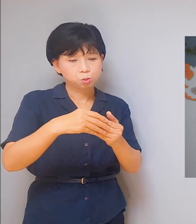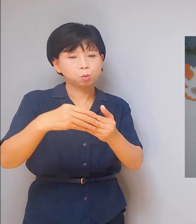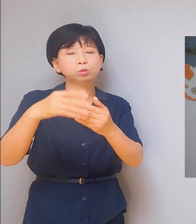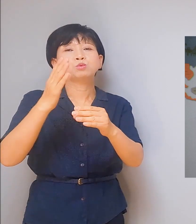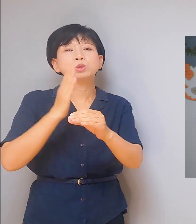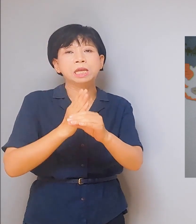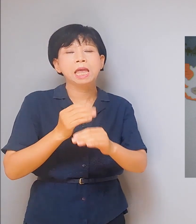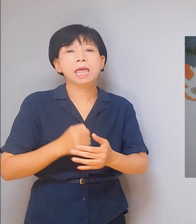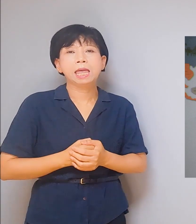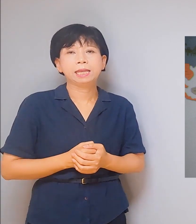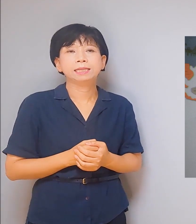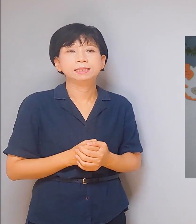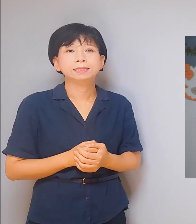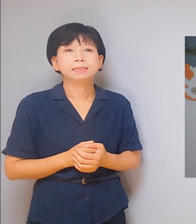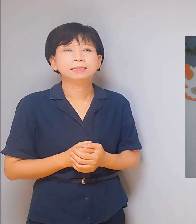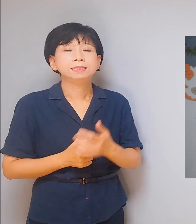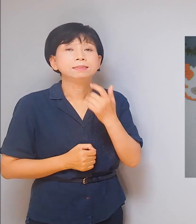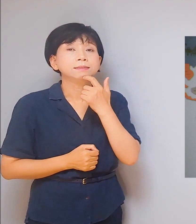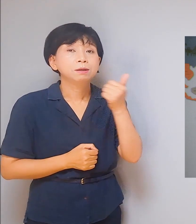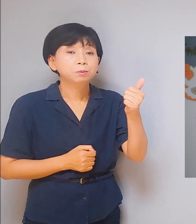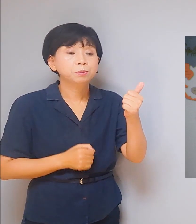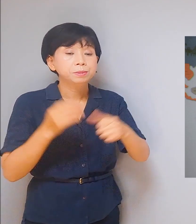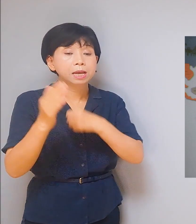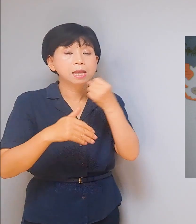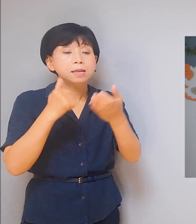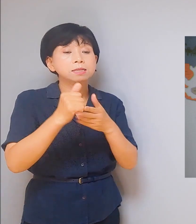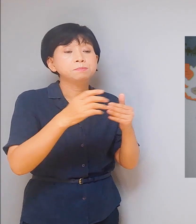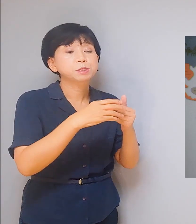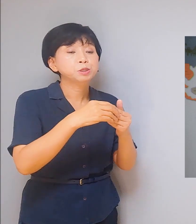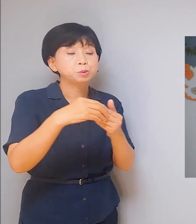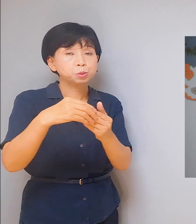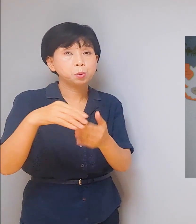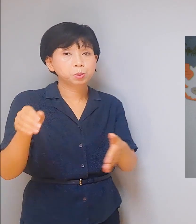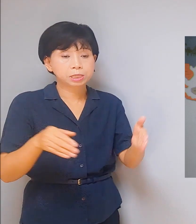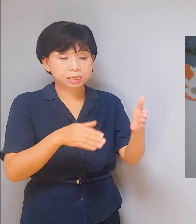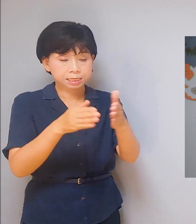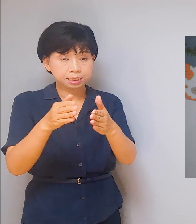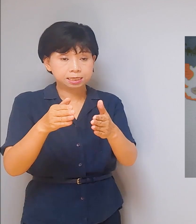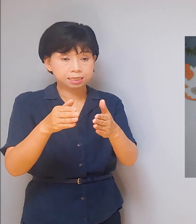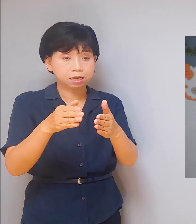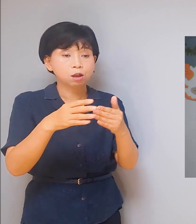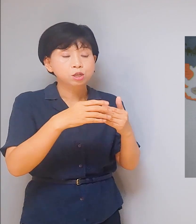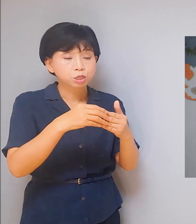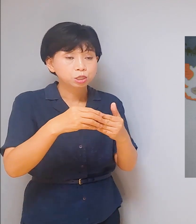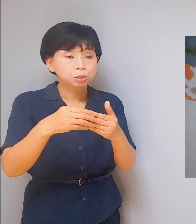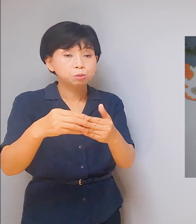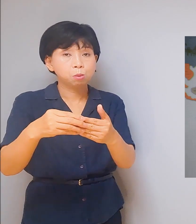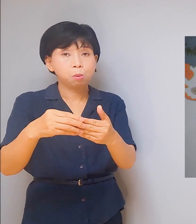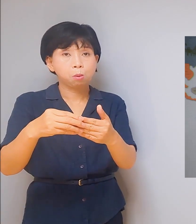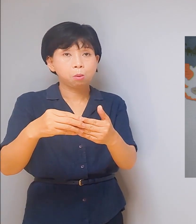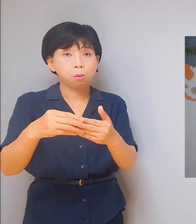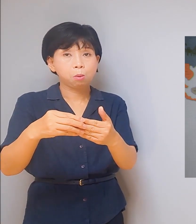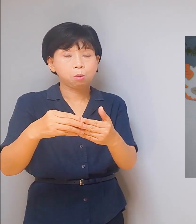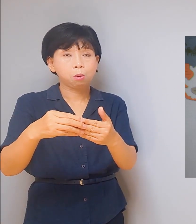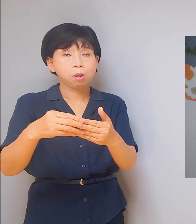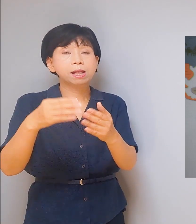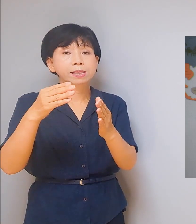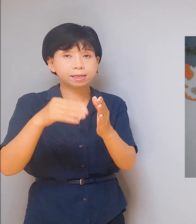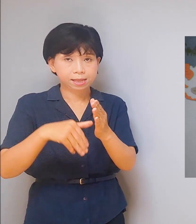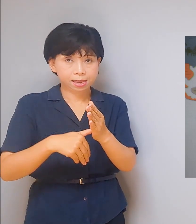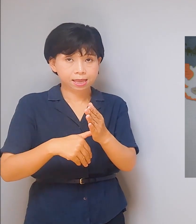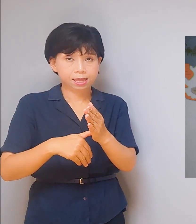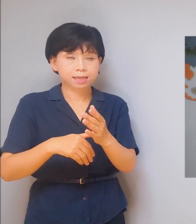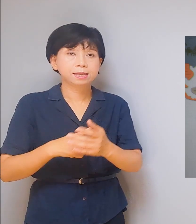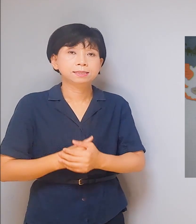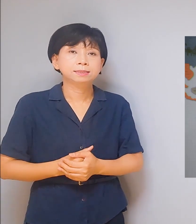뜻입니다. 야곱이 하나님이 인도하시는 길 위에 없는데, 그러면 하나님의